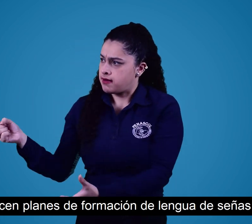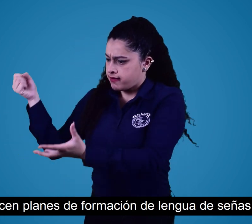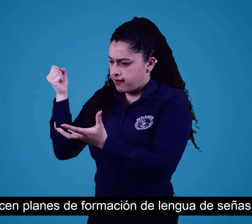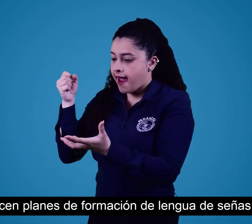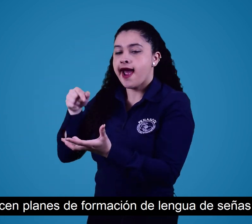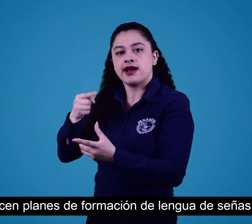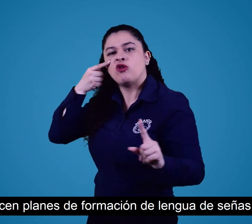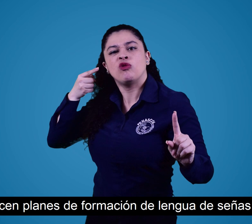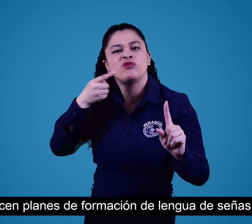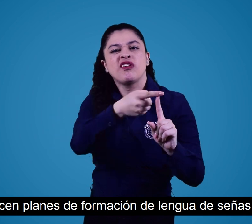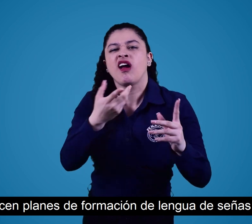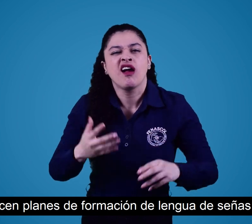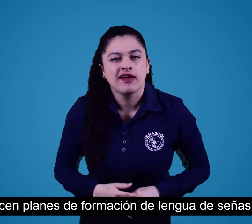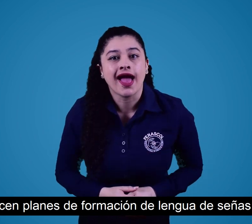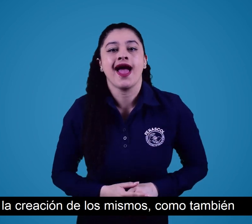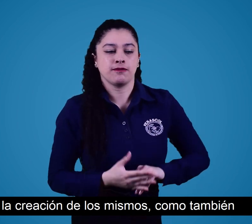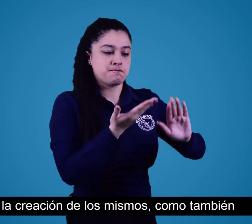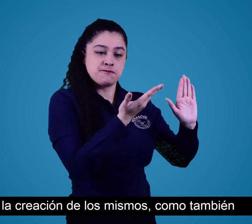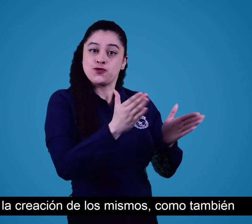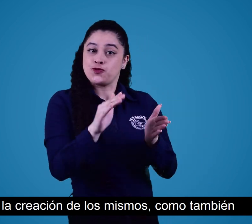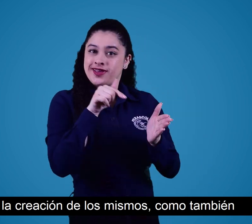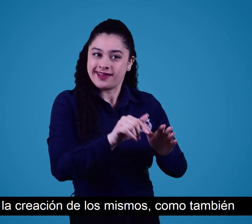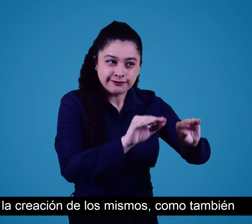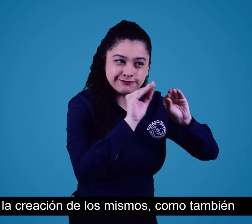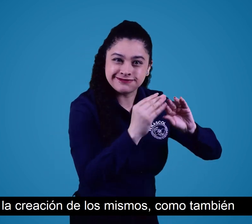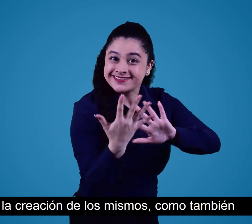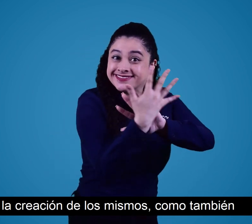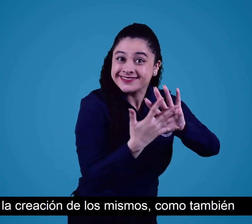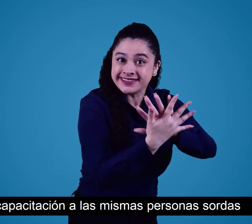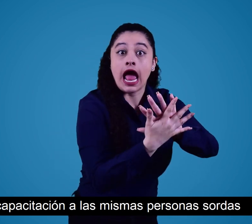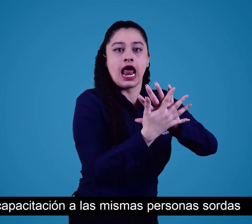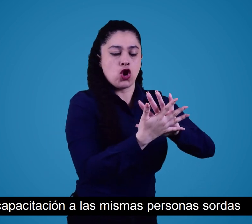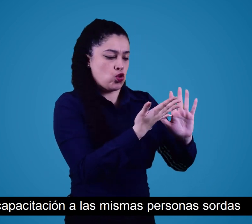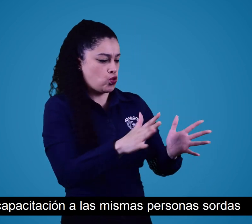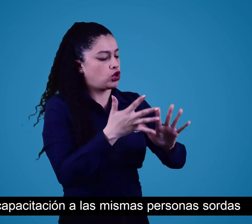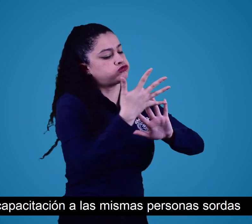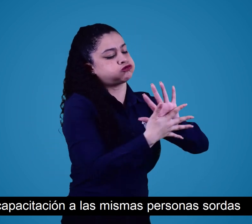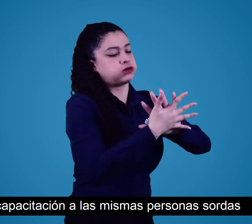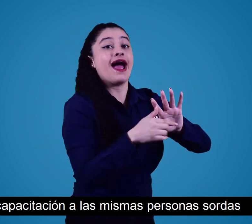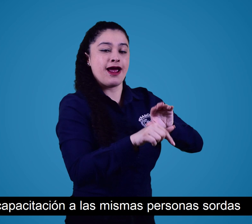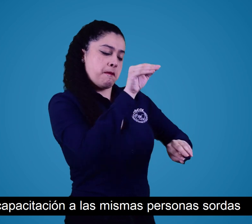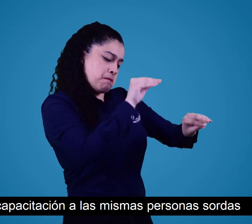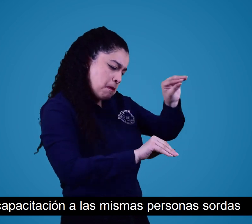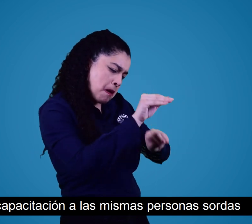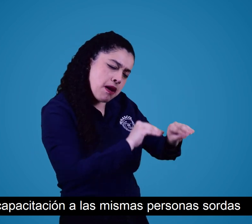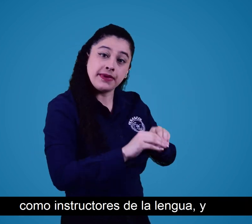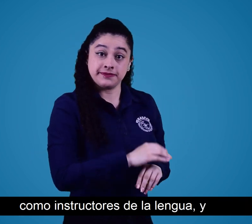planes de formación de lengua de señas y la creación de los mismos Como también la capacitación a las mismas personas sordas como